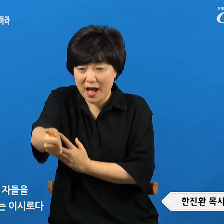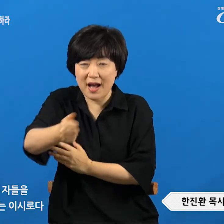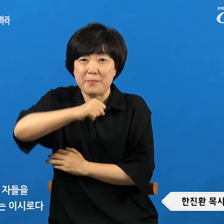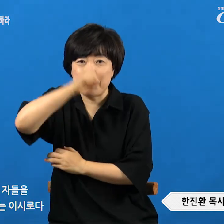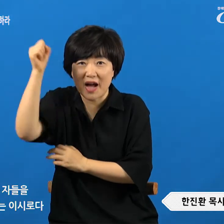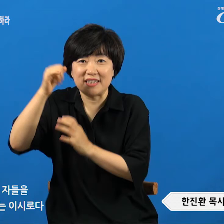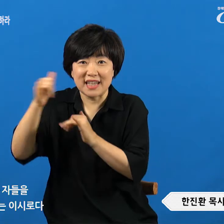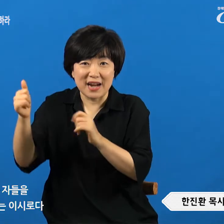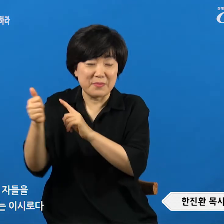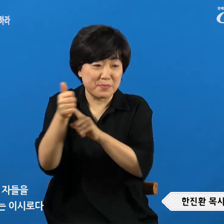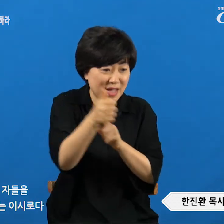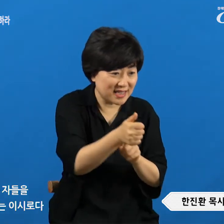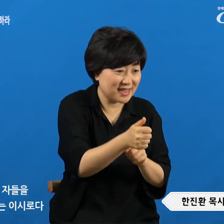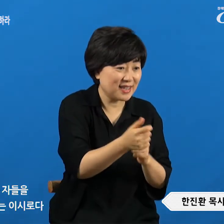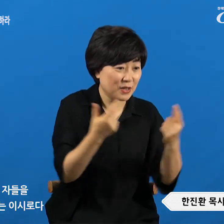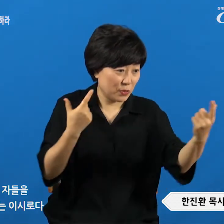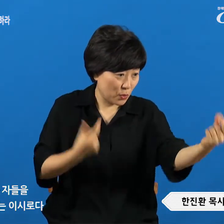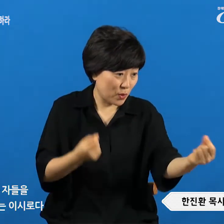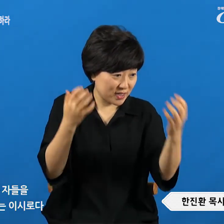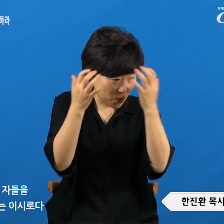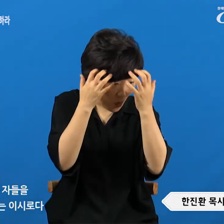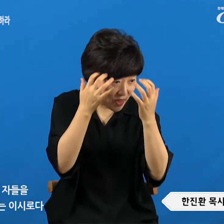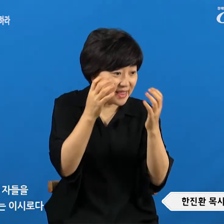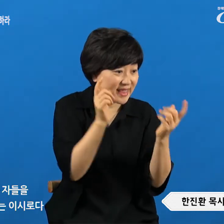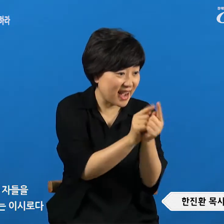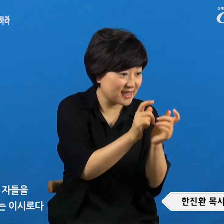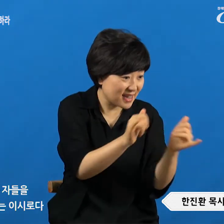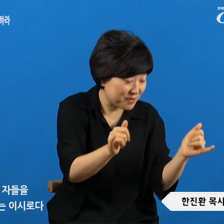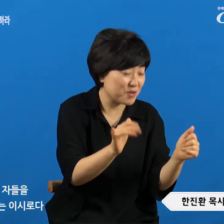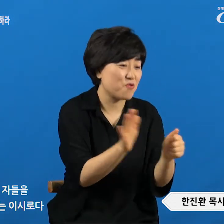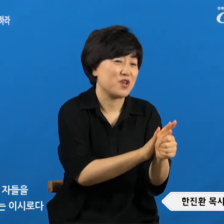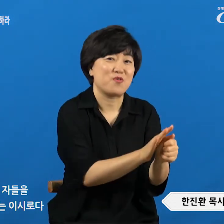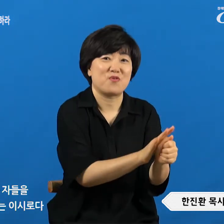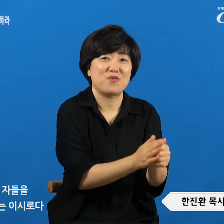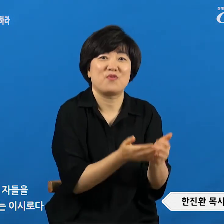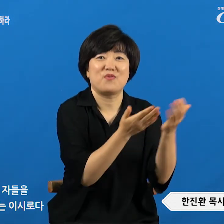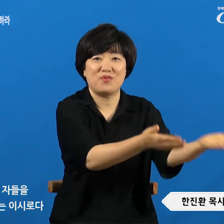때문에, 그래서 하나님이 귀하게 사용하시기 위해서